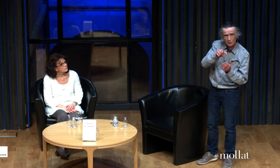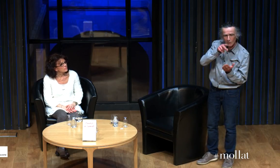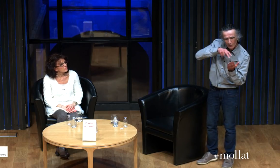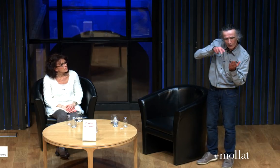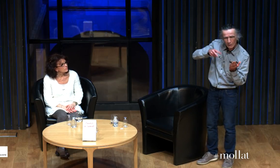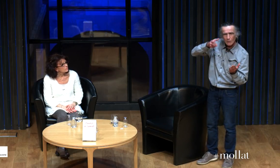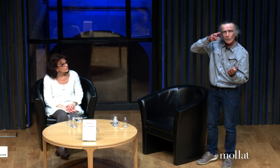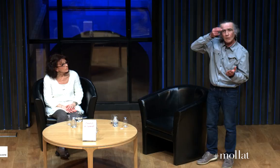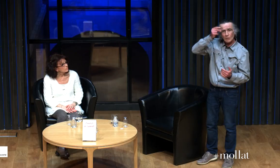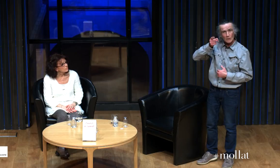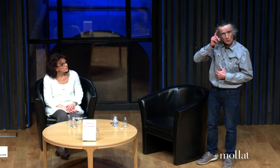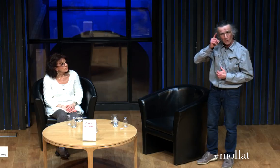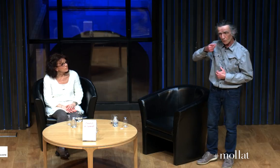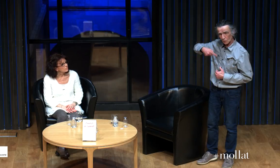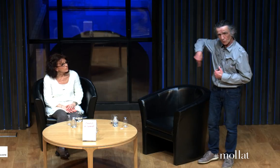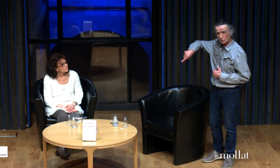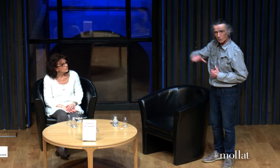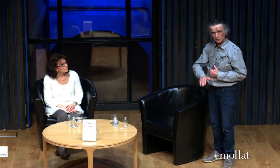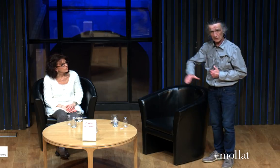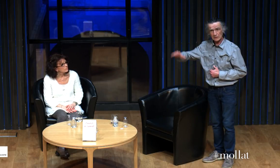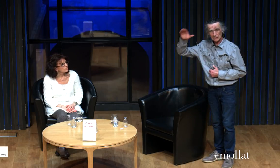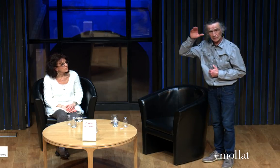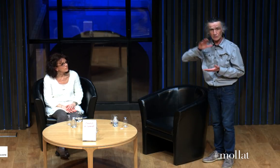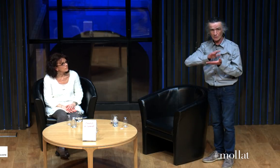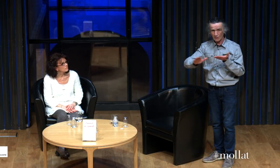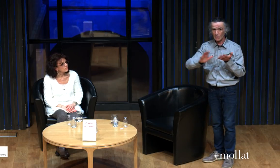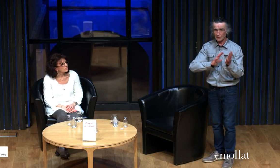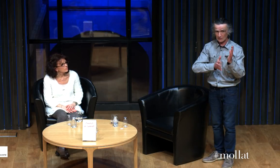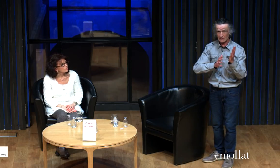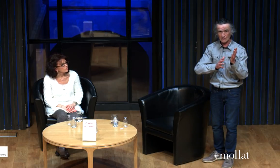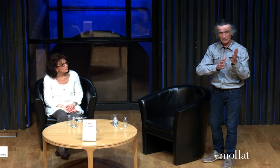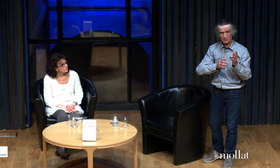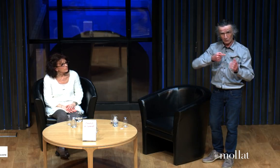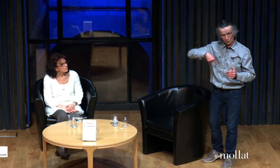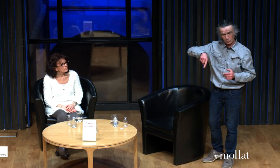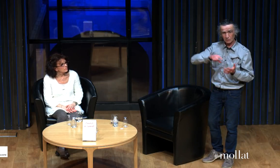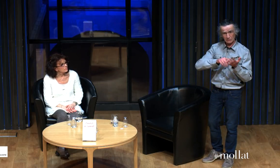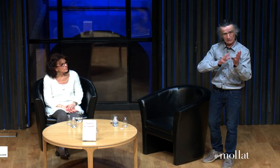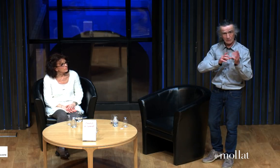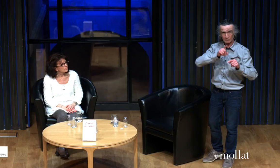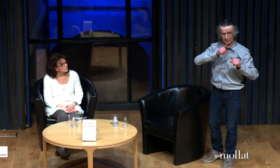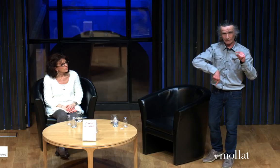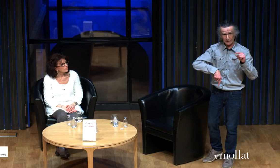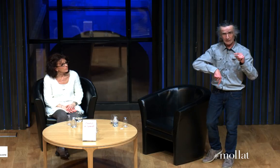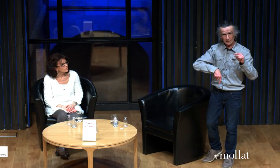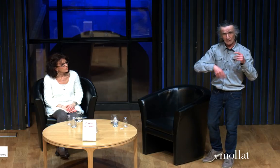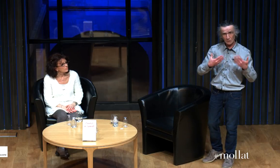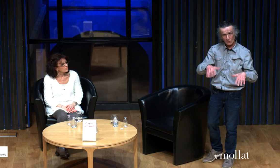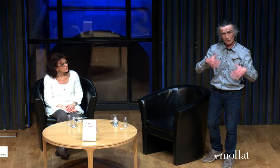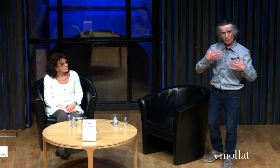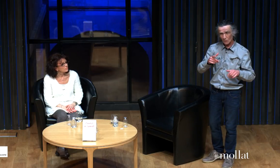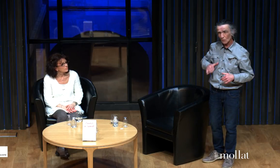peut-être que certaines personnes n'ont pas encore eu le loisir de lire ce livre. Ça va raconter nos parcours de vie depuis l'enfance, depuis la naissance,